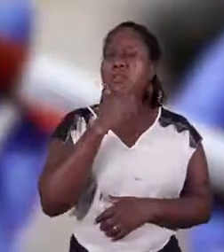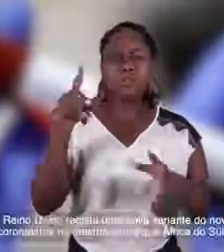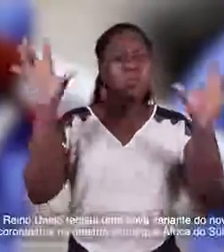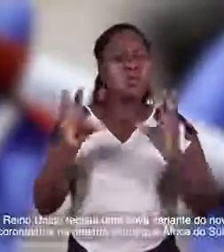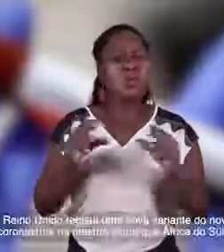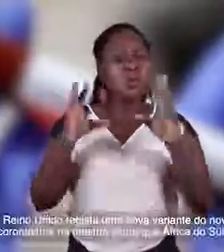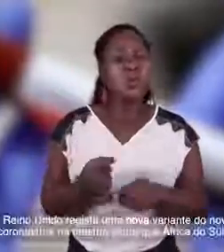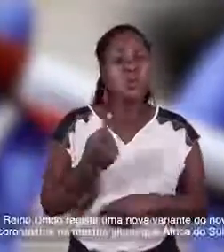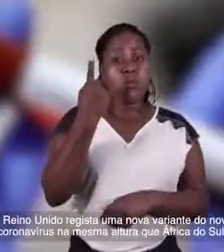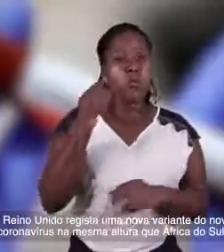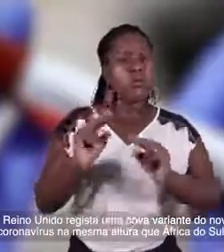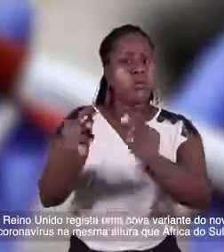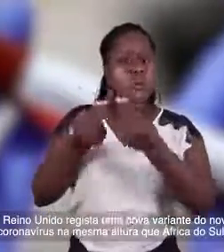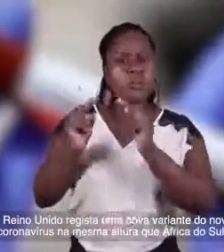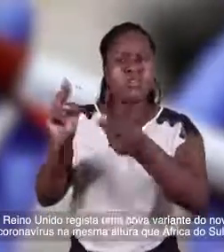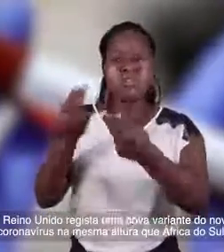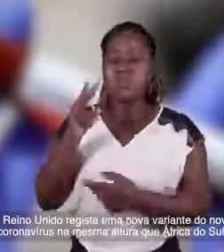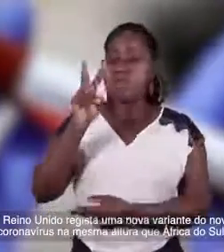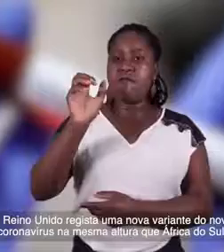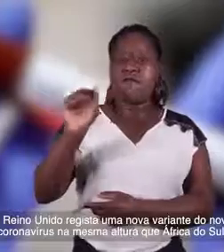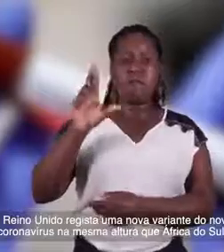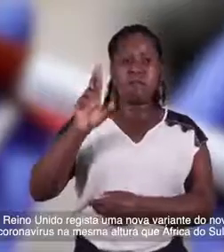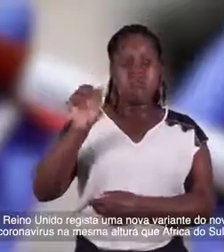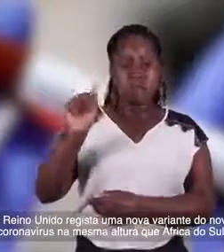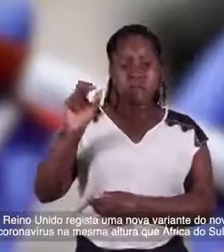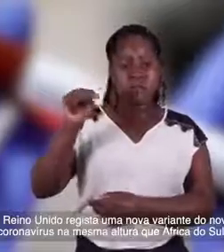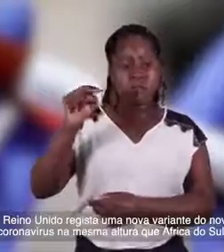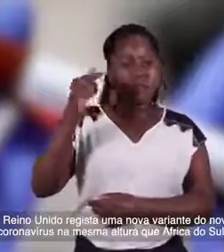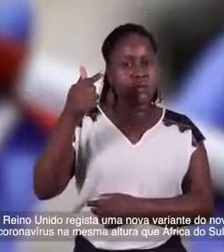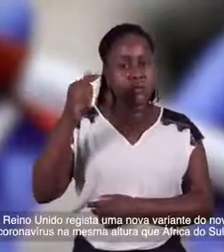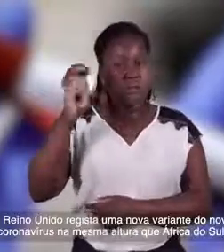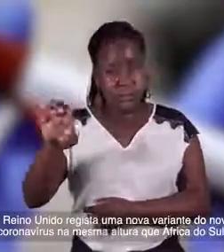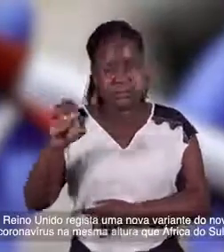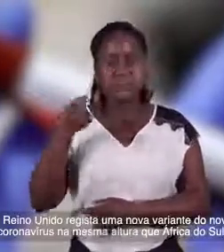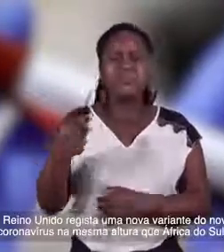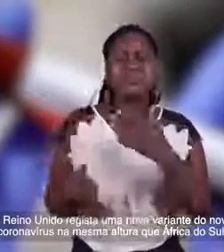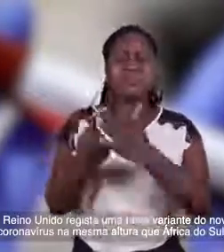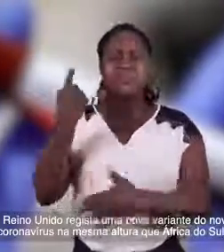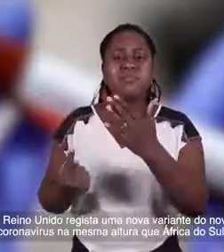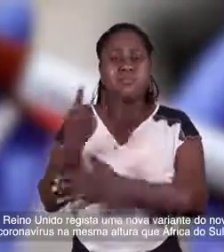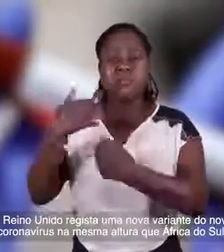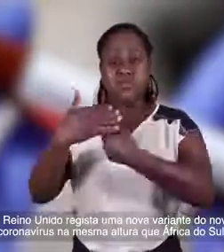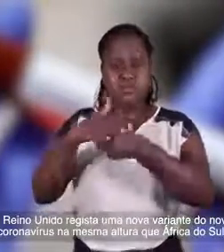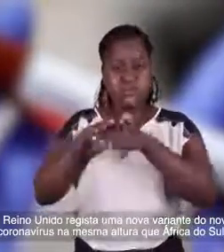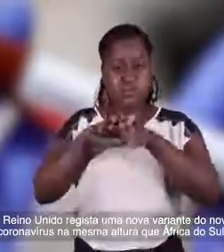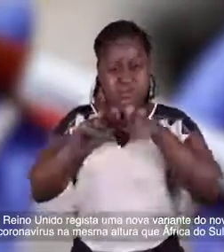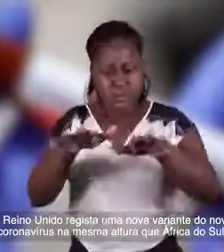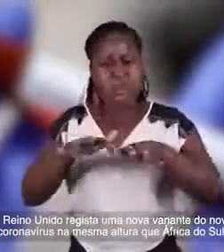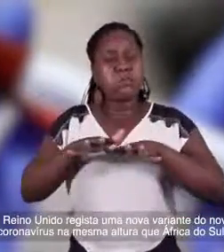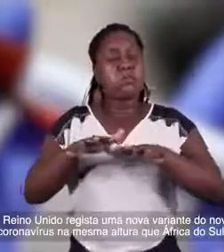O Reino Unido registra uma nova variante do novo coronavírus na mesma altura